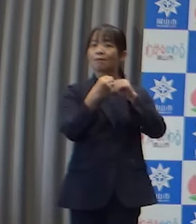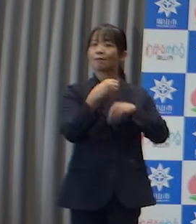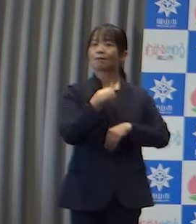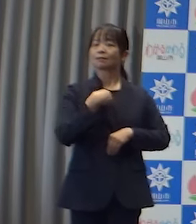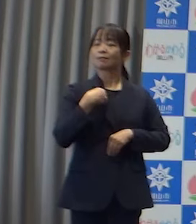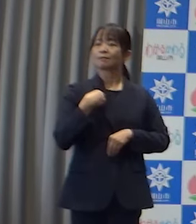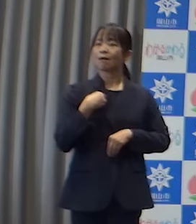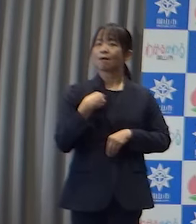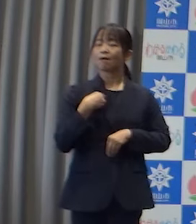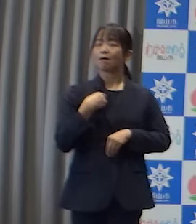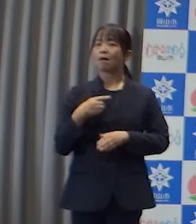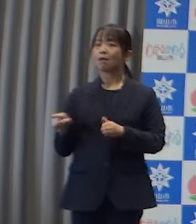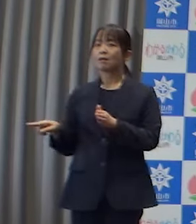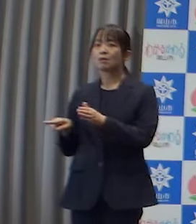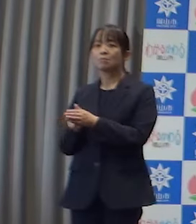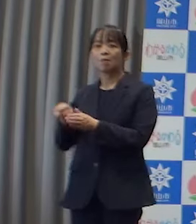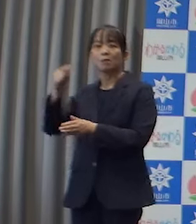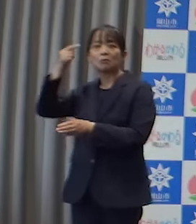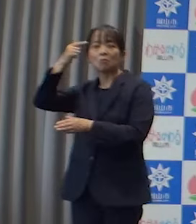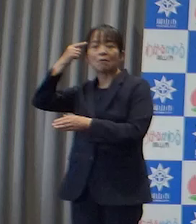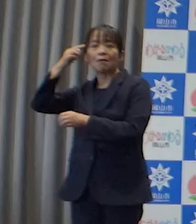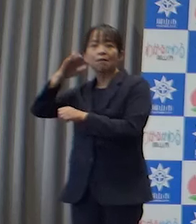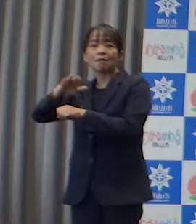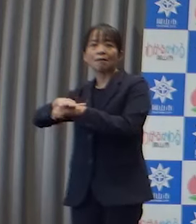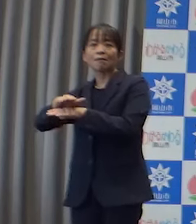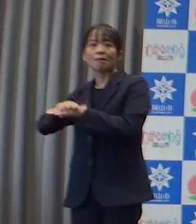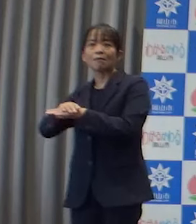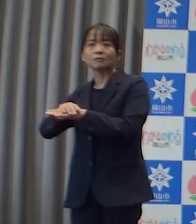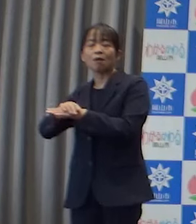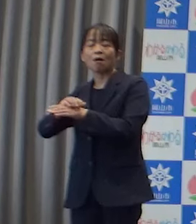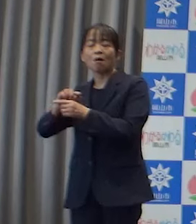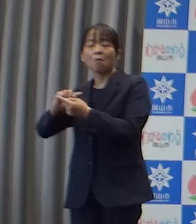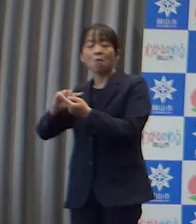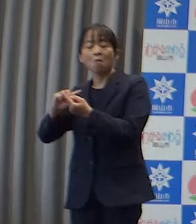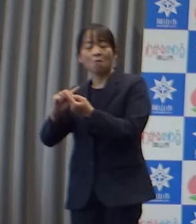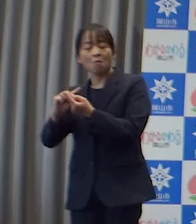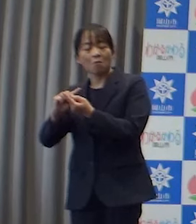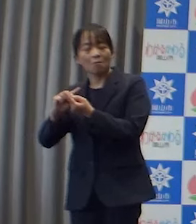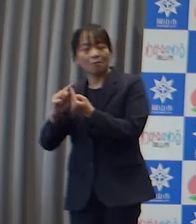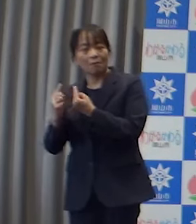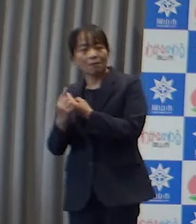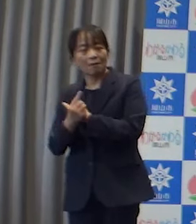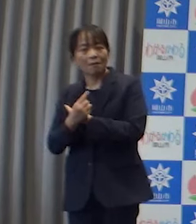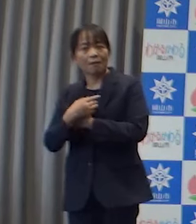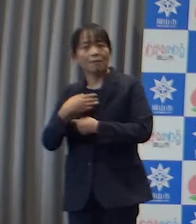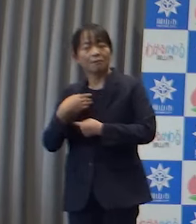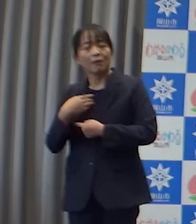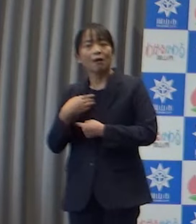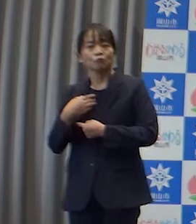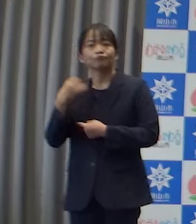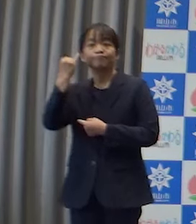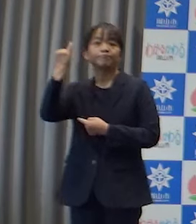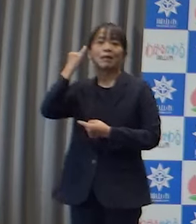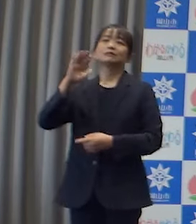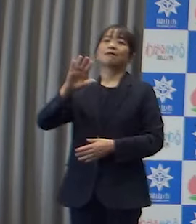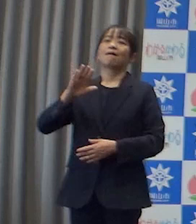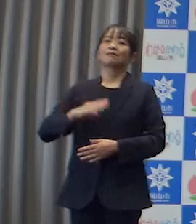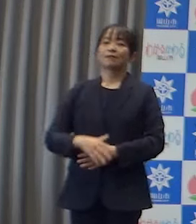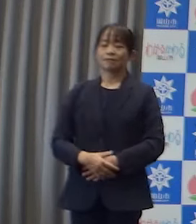ったものを感じることもでき、それが政治と